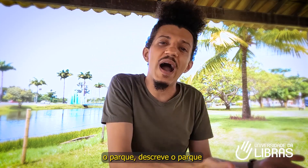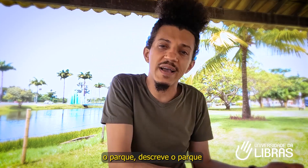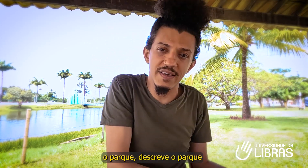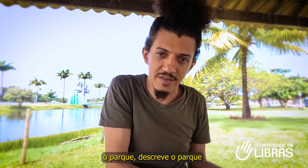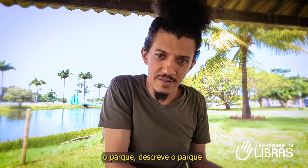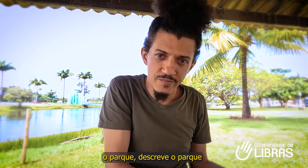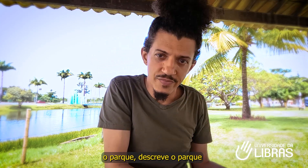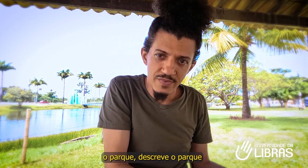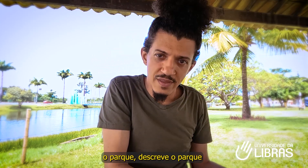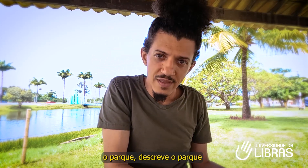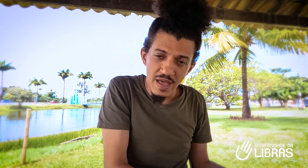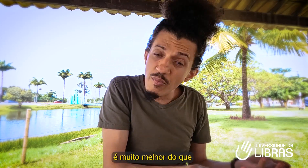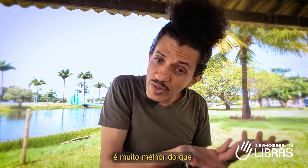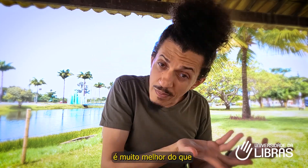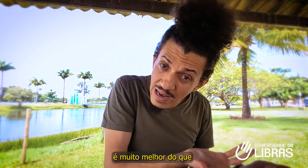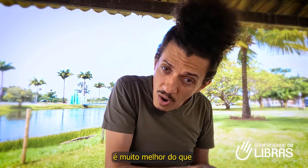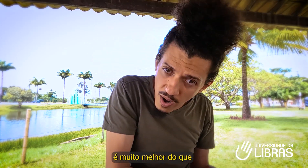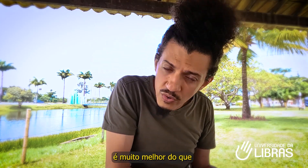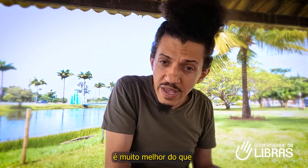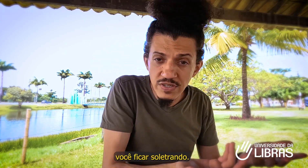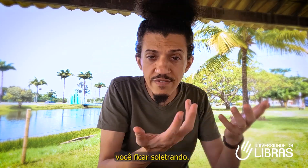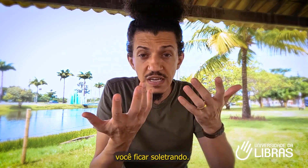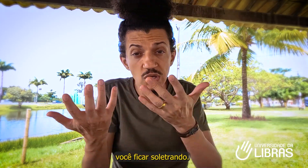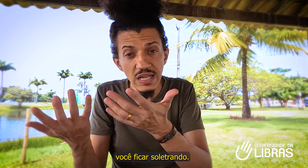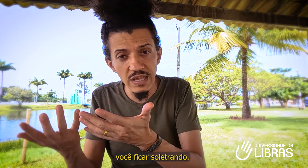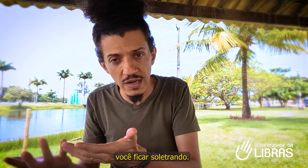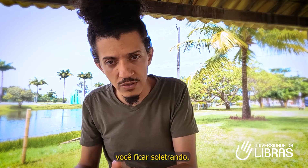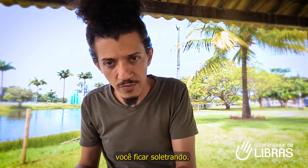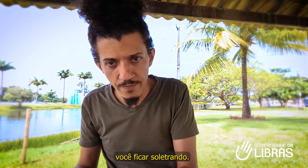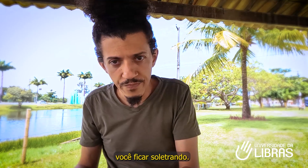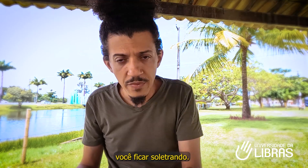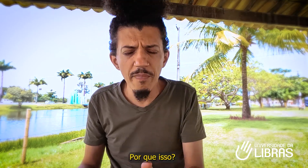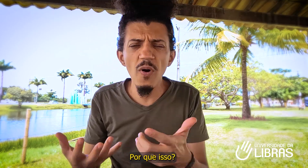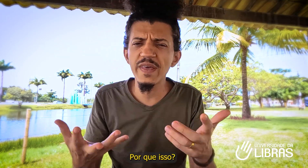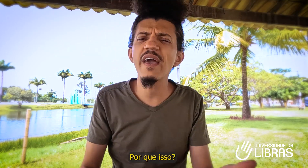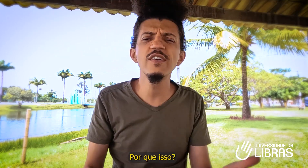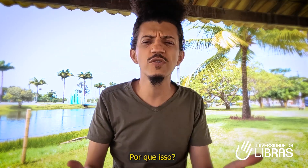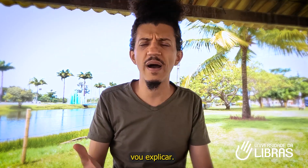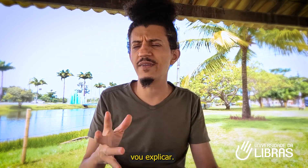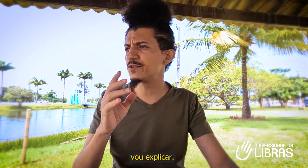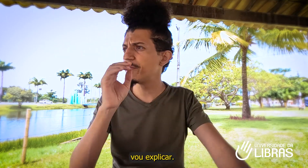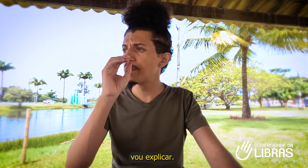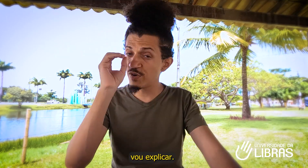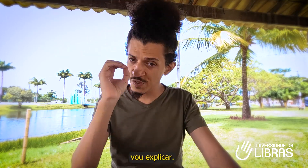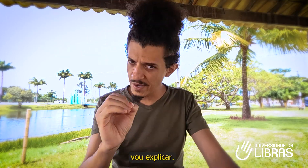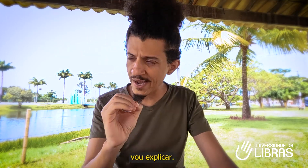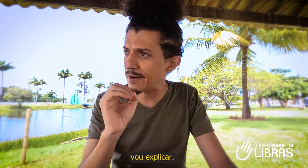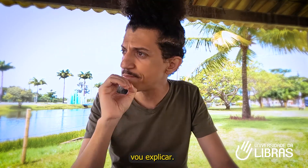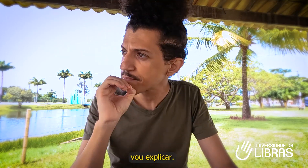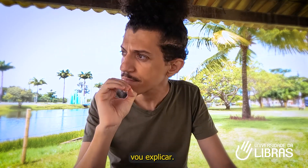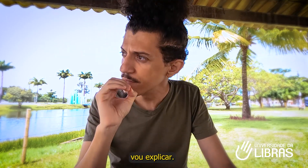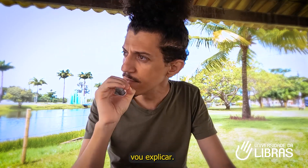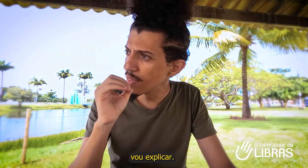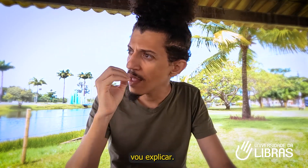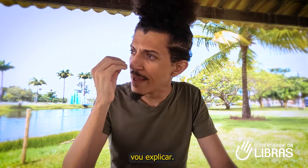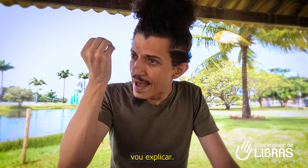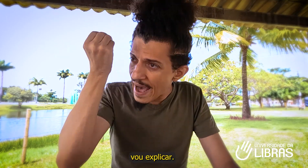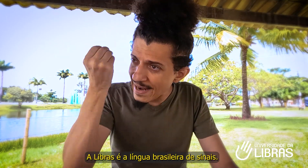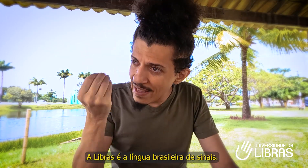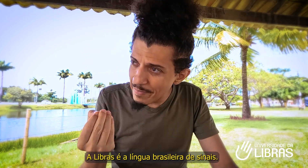parque. É muito melhor do que você ficar soletrando. Por que isso, Madison? Vou explicar. A